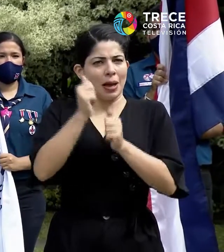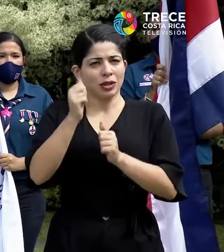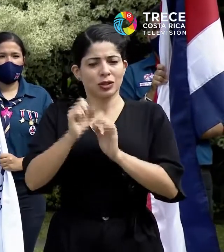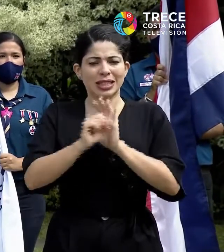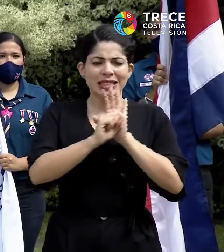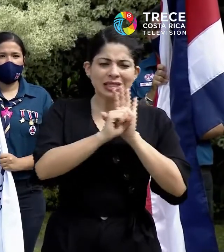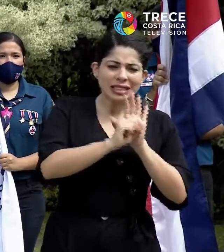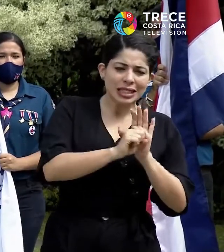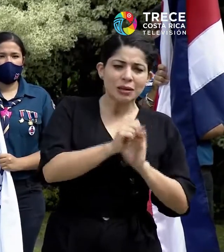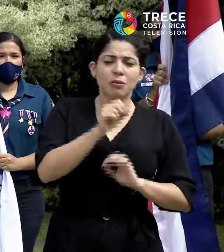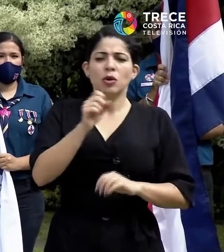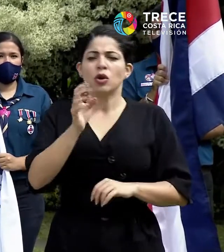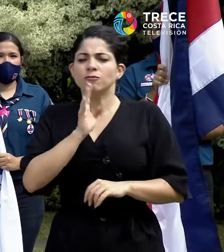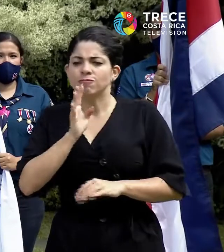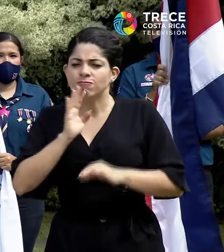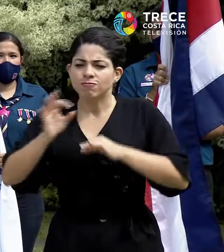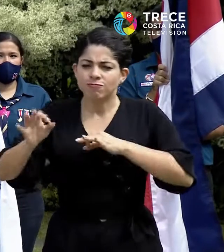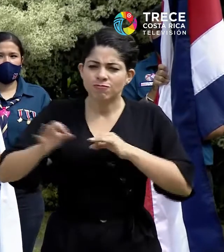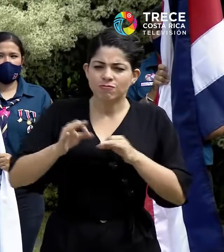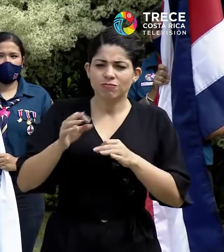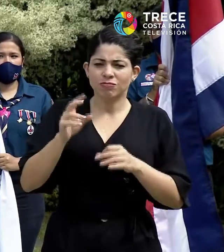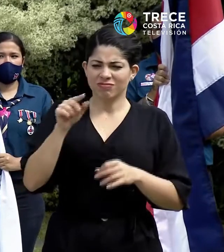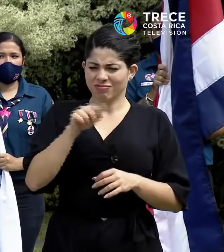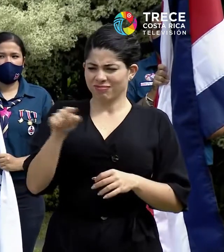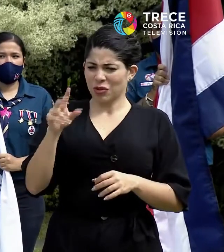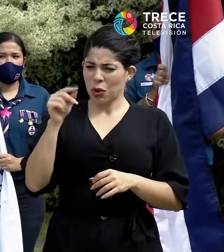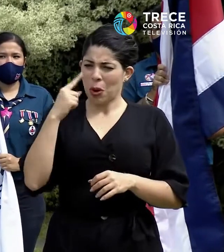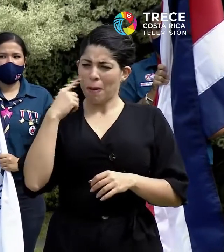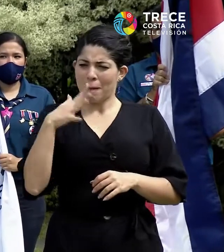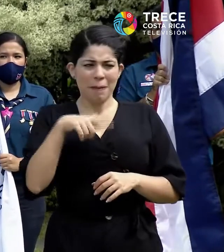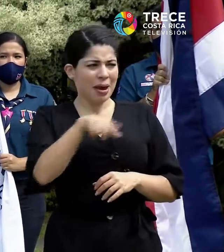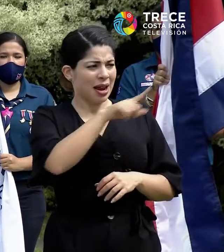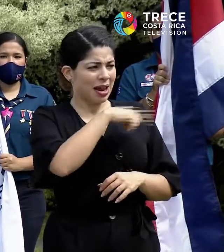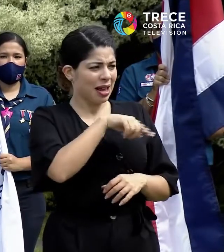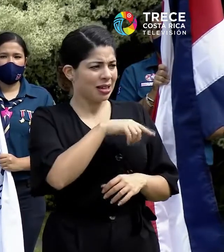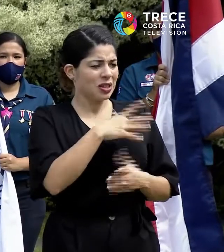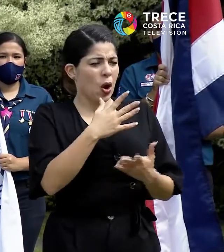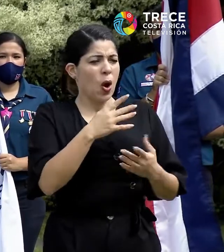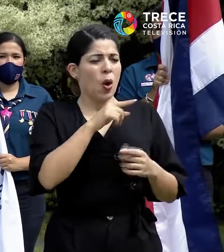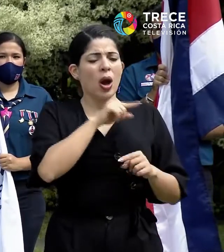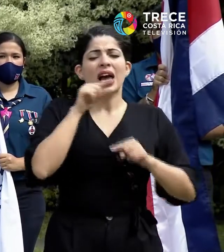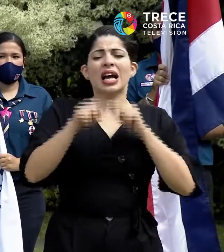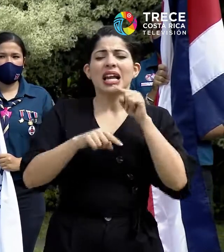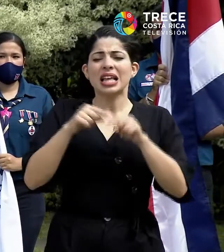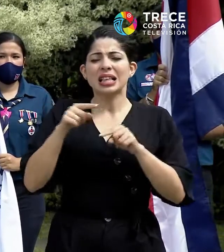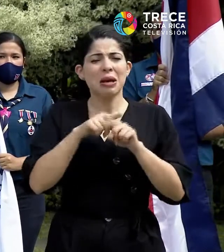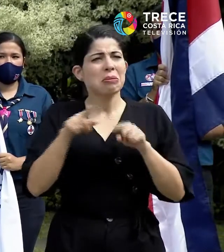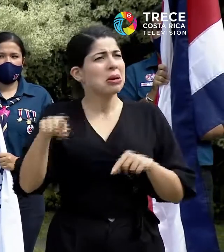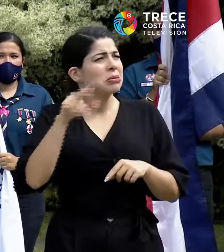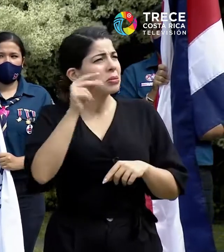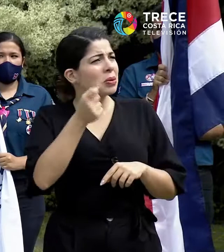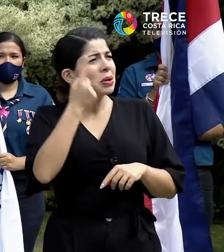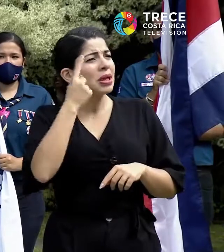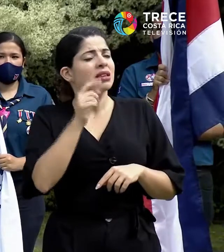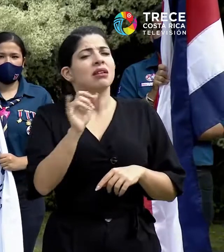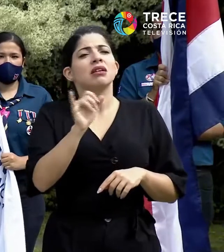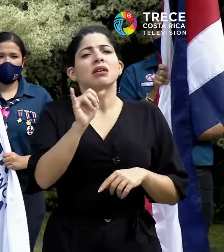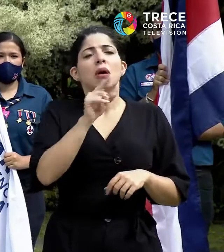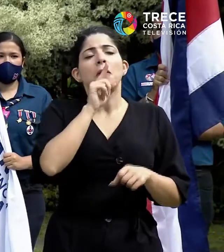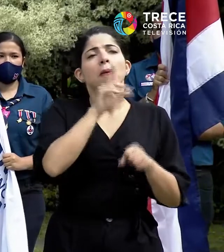se parecen a la realidad o que se nos entregan en formas crípticas que no son accesibles, son como las promesas de amor